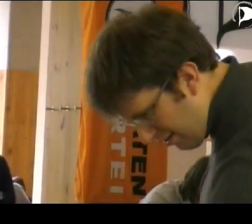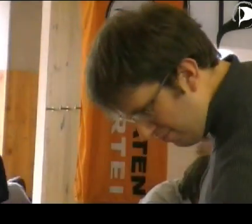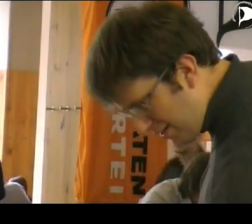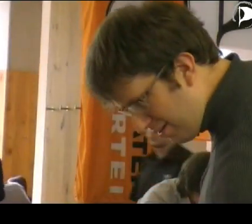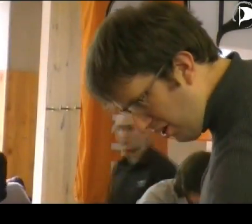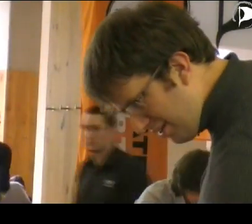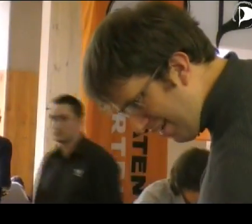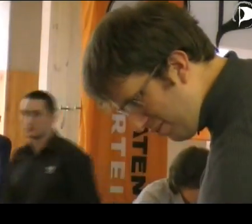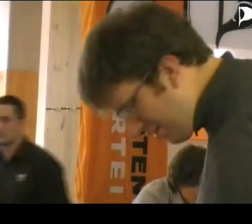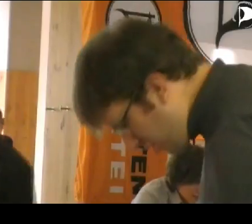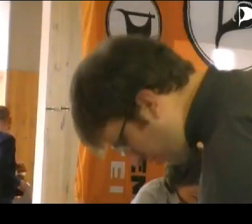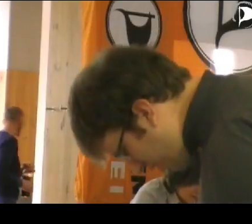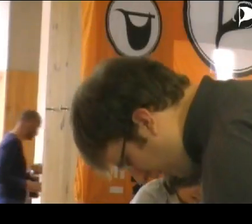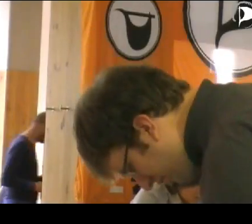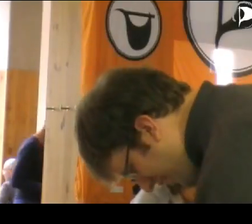doch